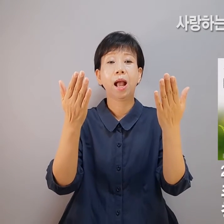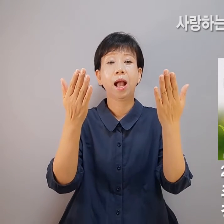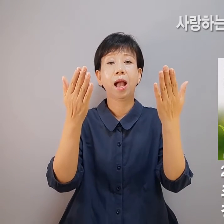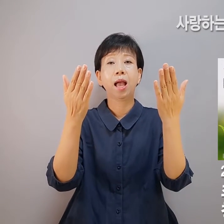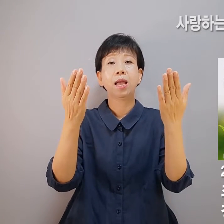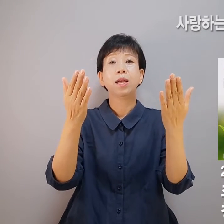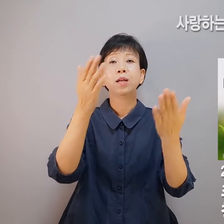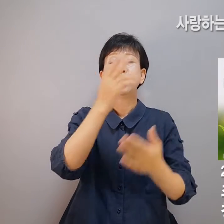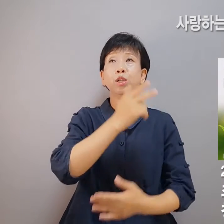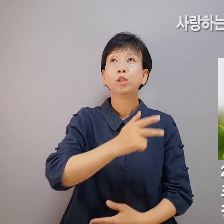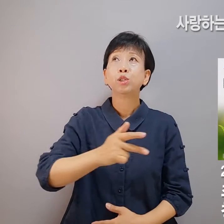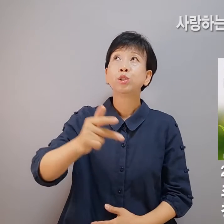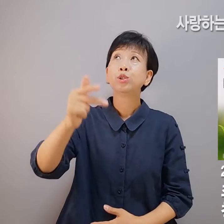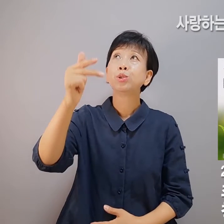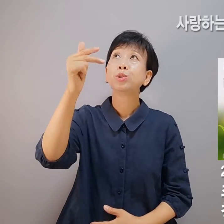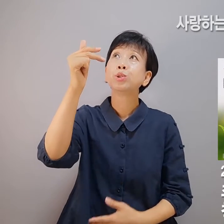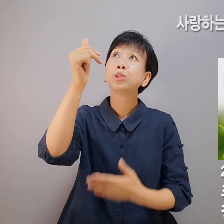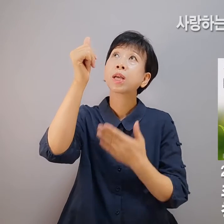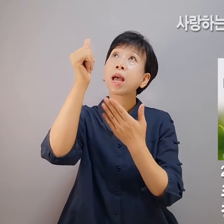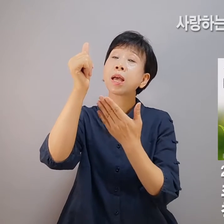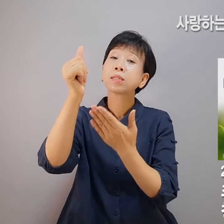경배드립니다.